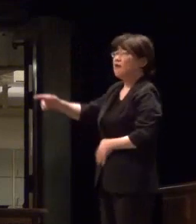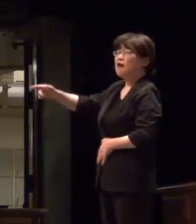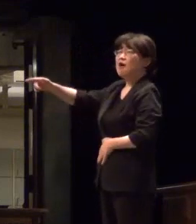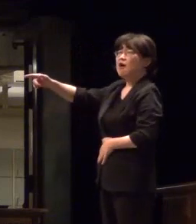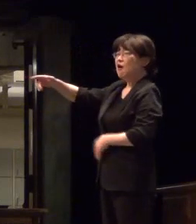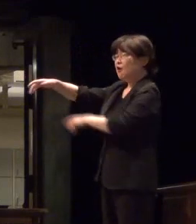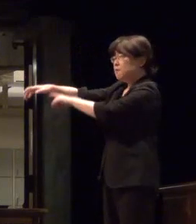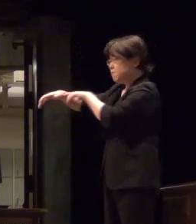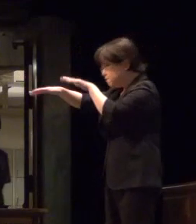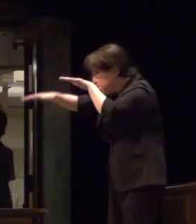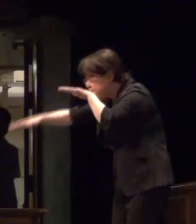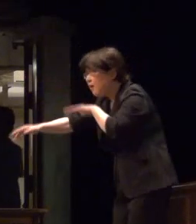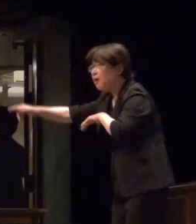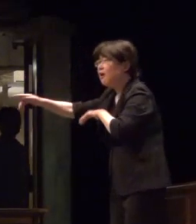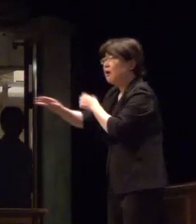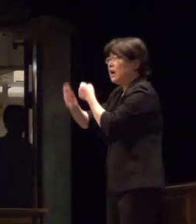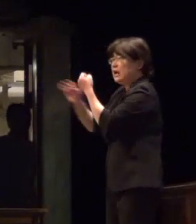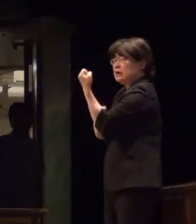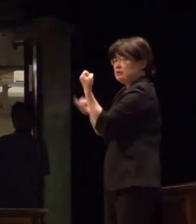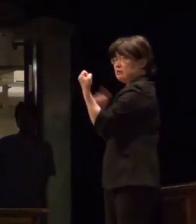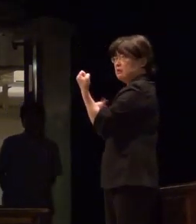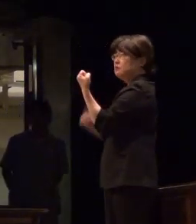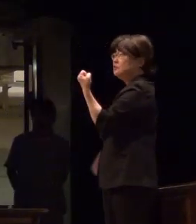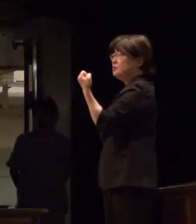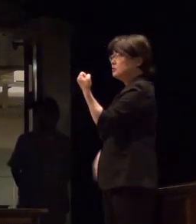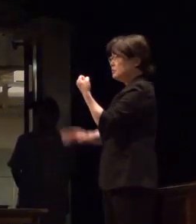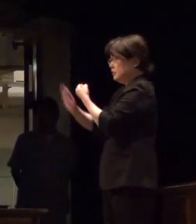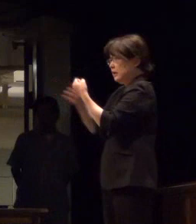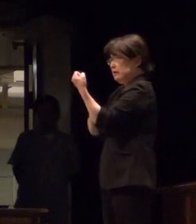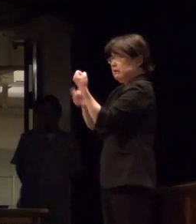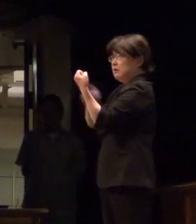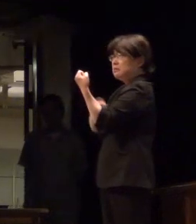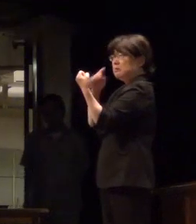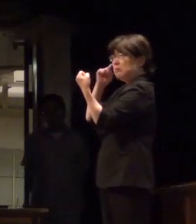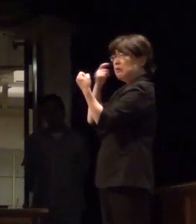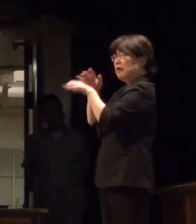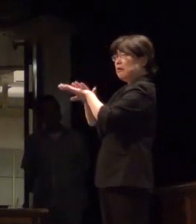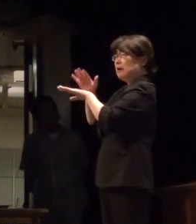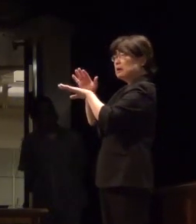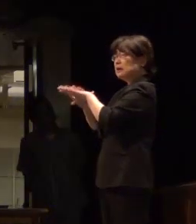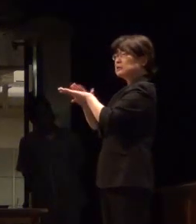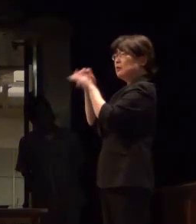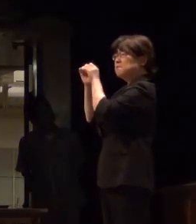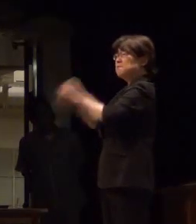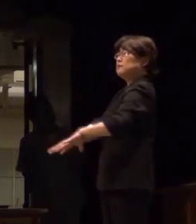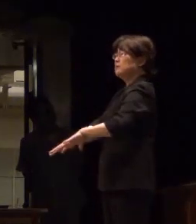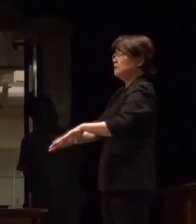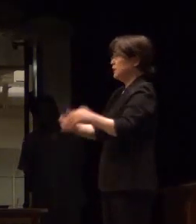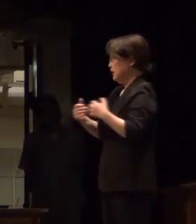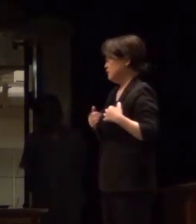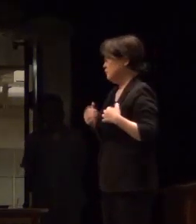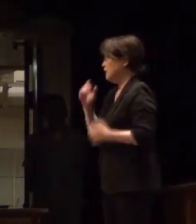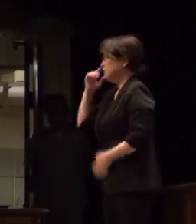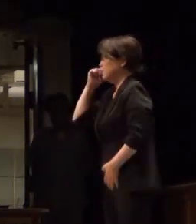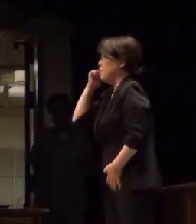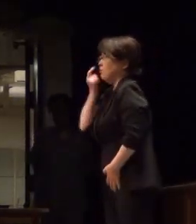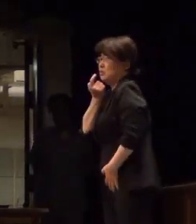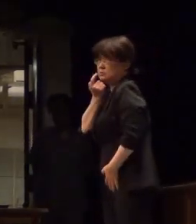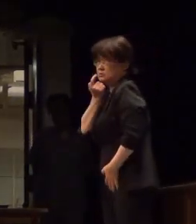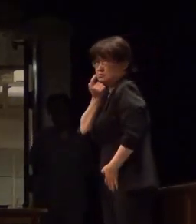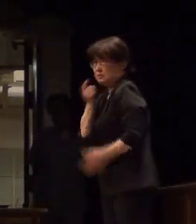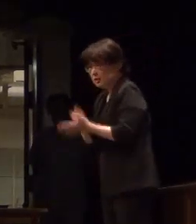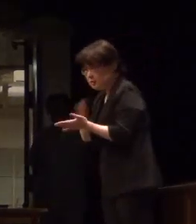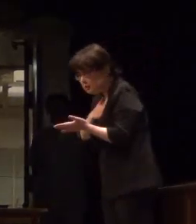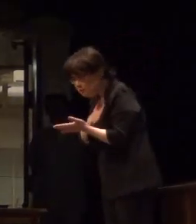子力、原子力的なものというものを捨てるということが必要なのだと思います。これはお分かりになり